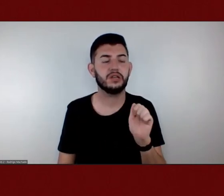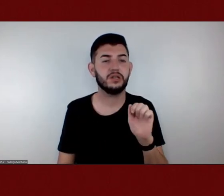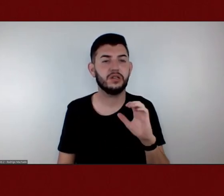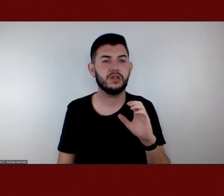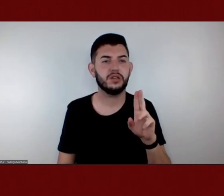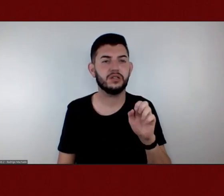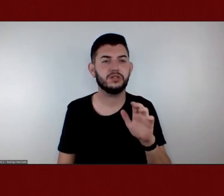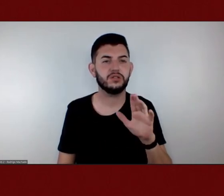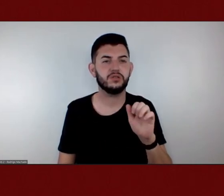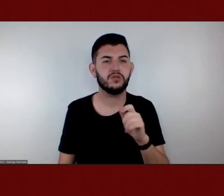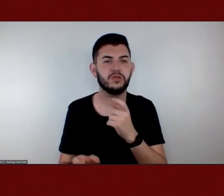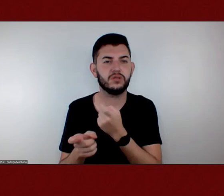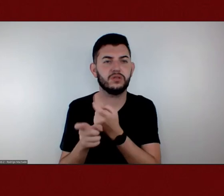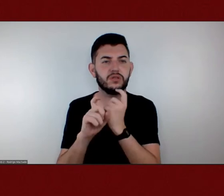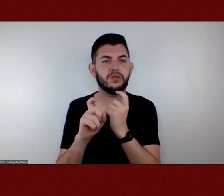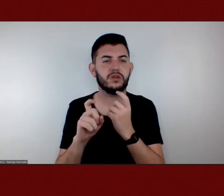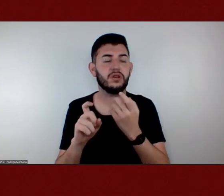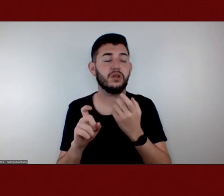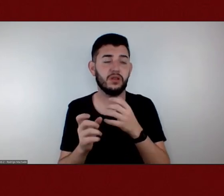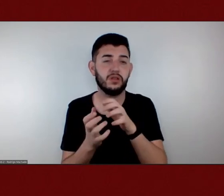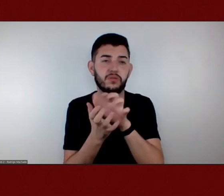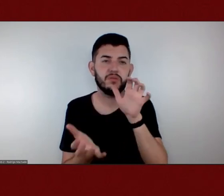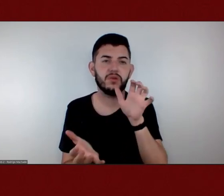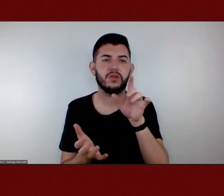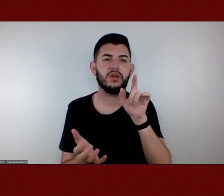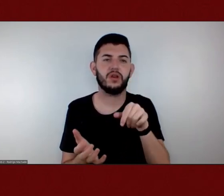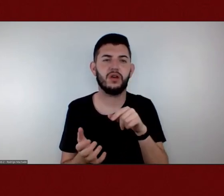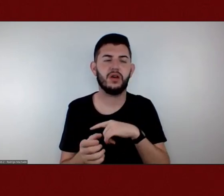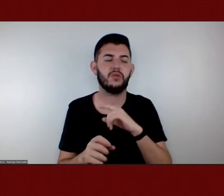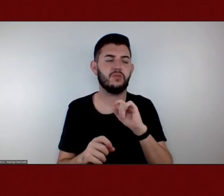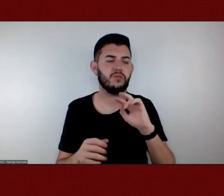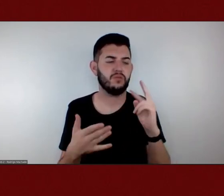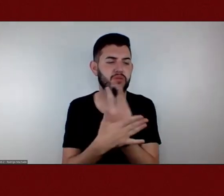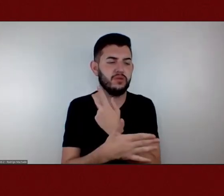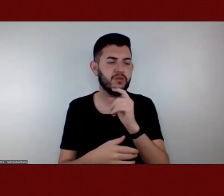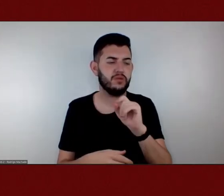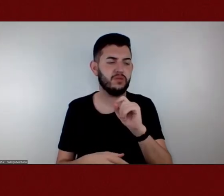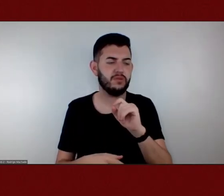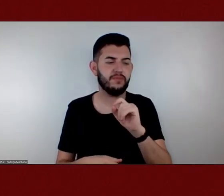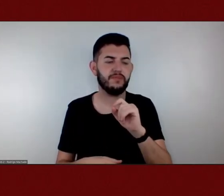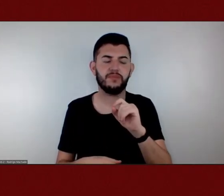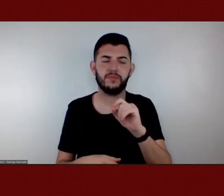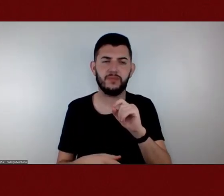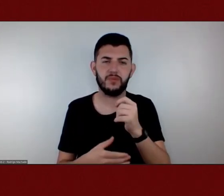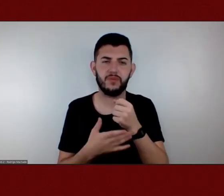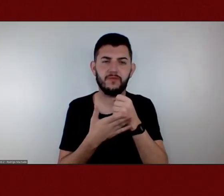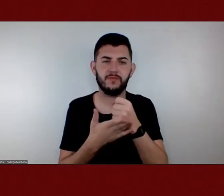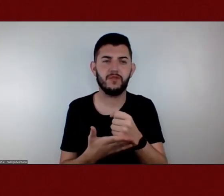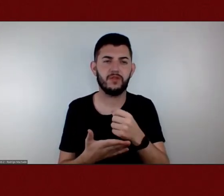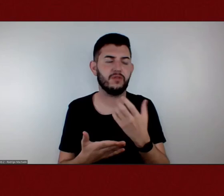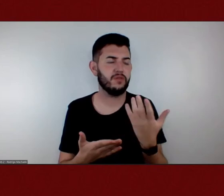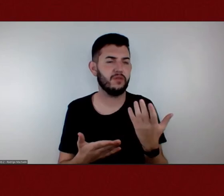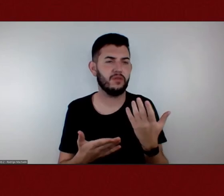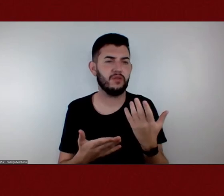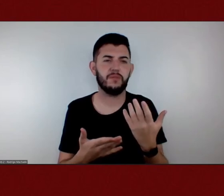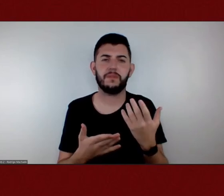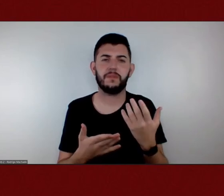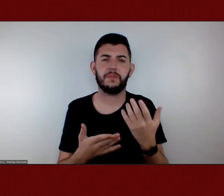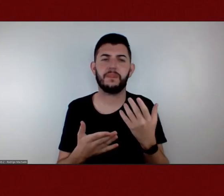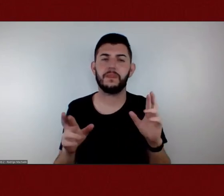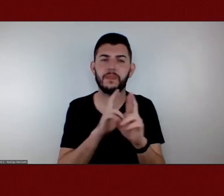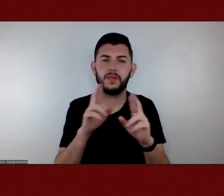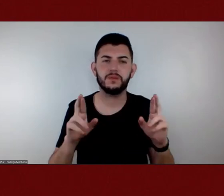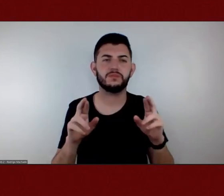foi fundamental para mudar relações de trabalho, sair de relações que